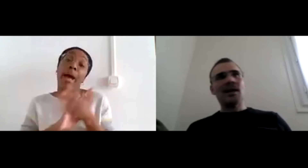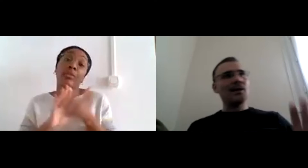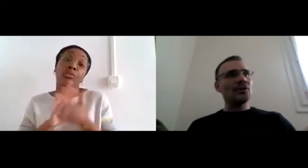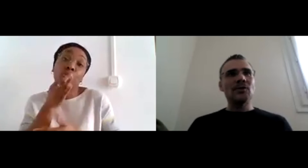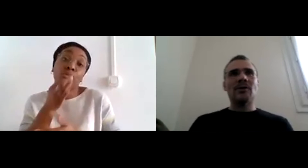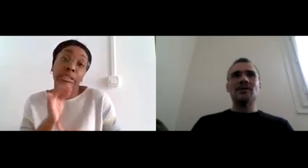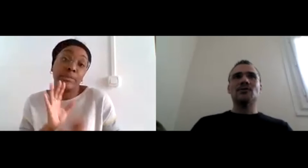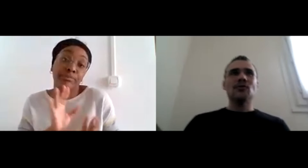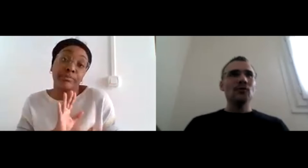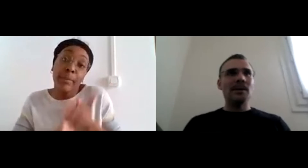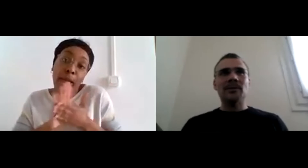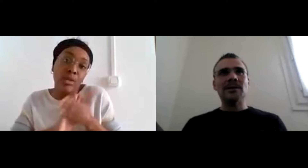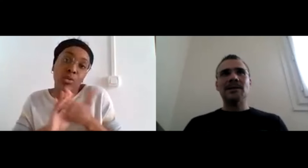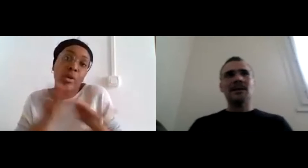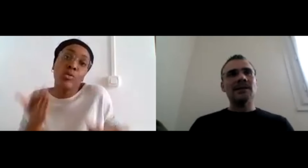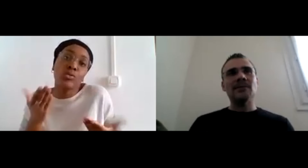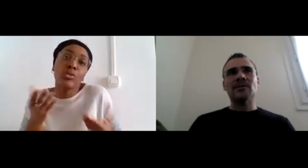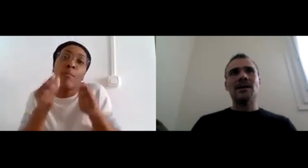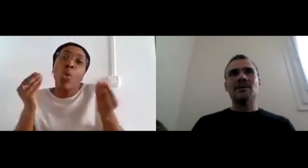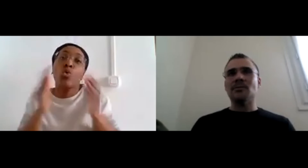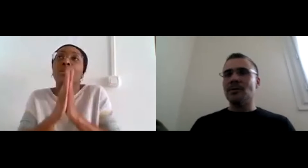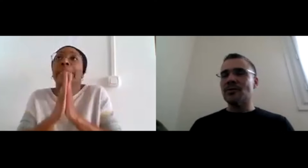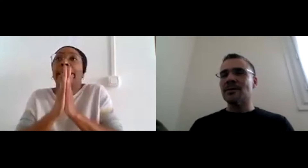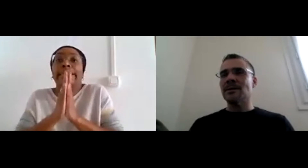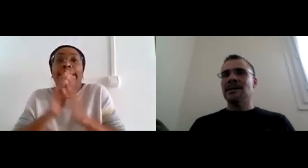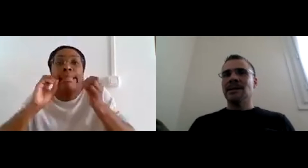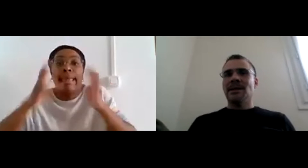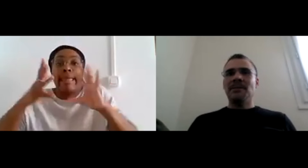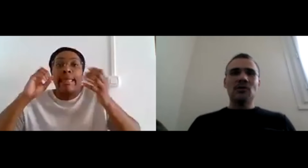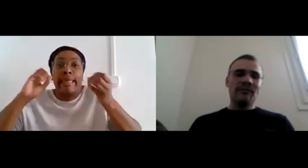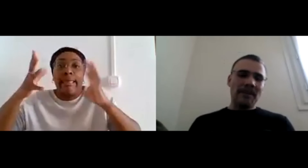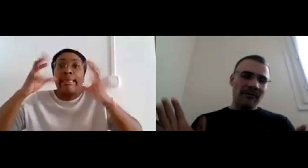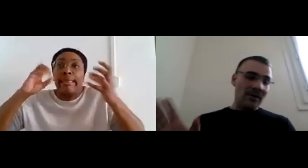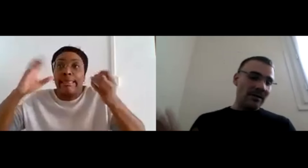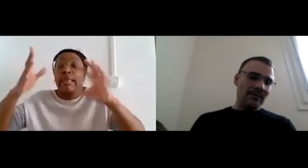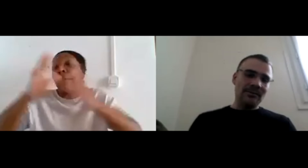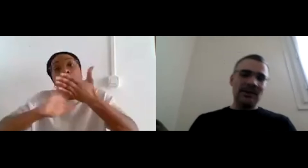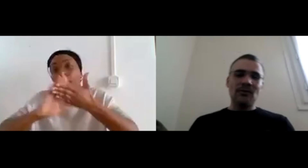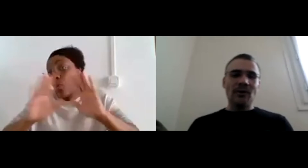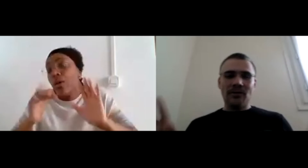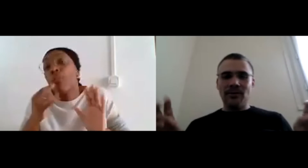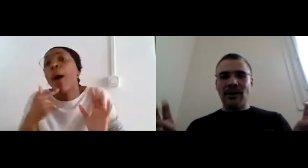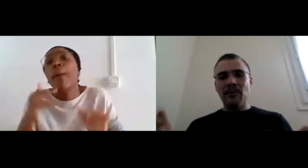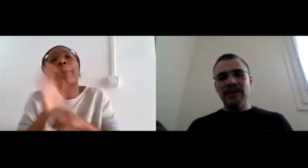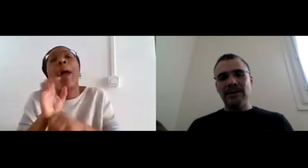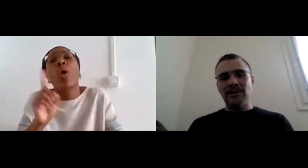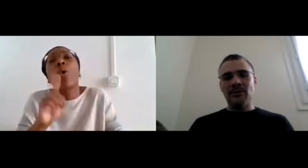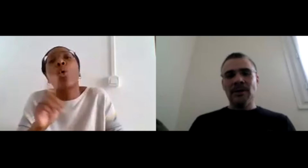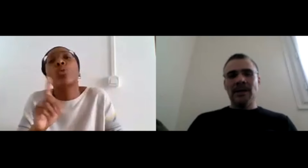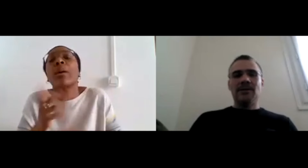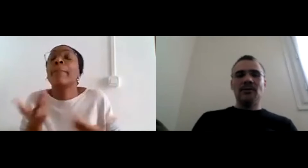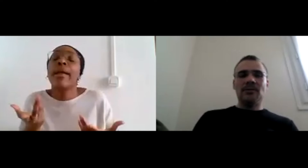j'ai rien contre les réseaux sociaux. Nous-mêmes, on a des sites internet, tout ça, c'est une bonne chose. Mais quand je vois parfois, on est trop dans la